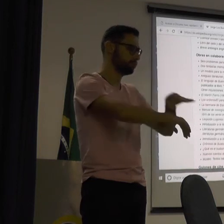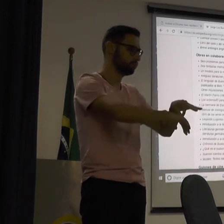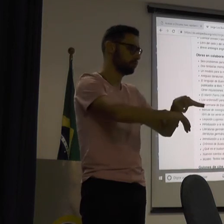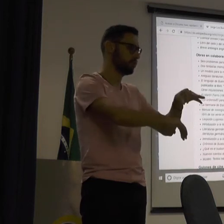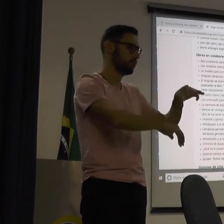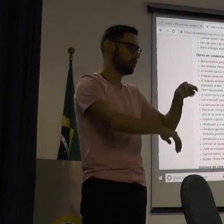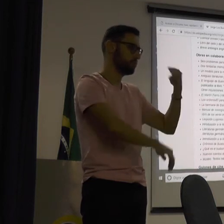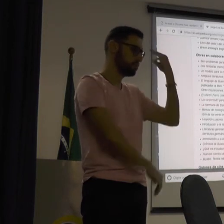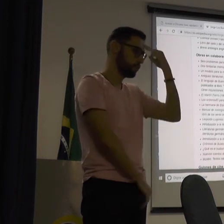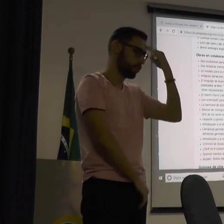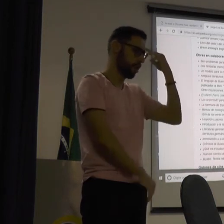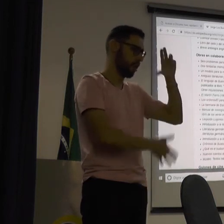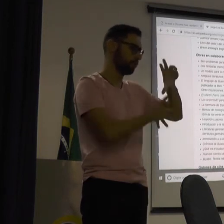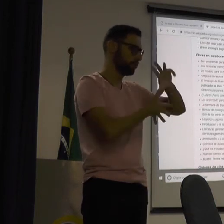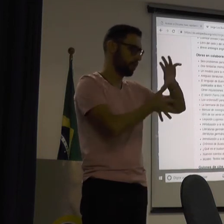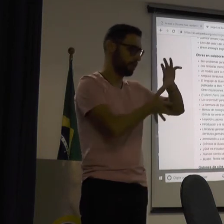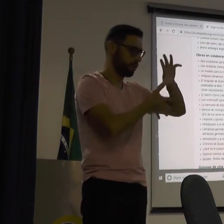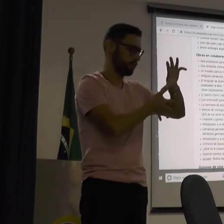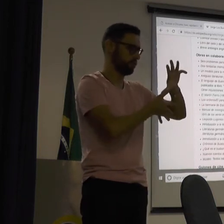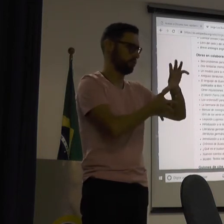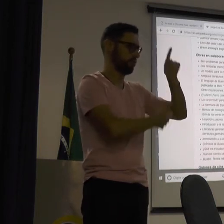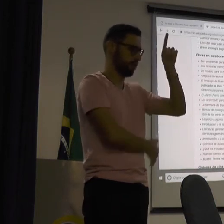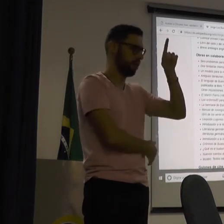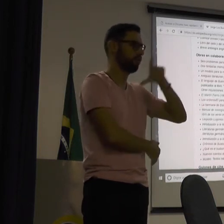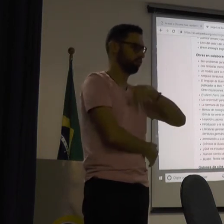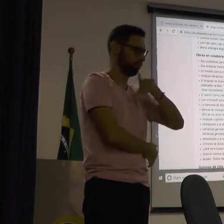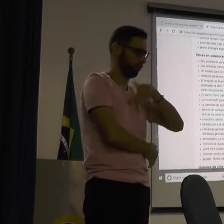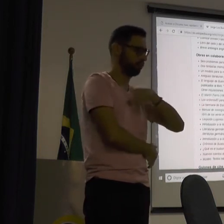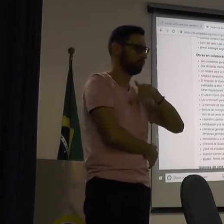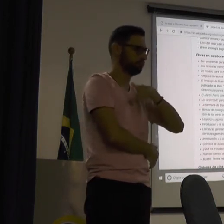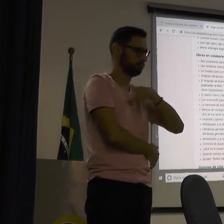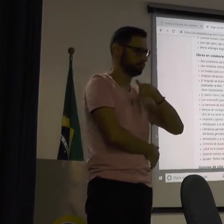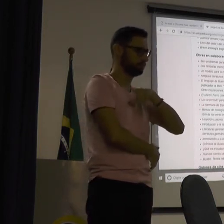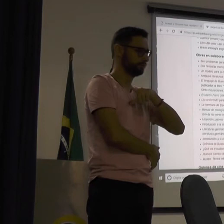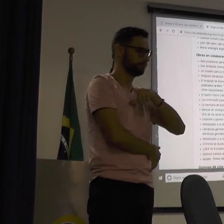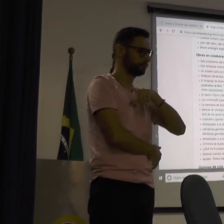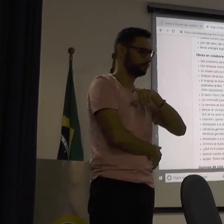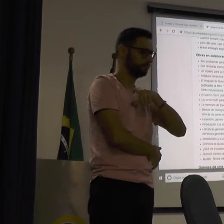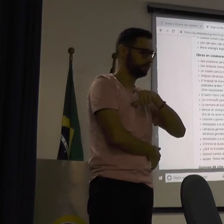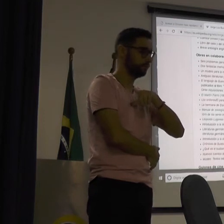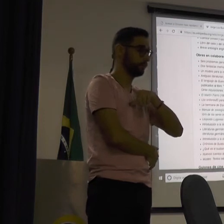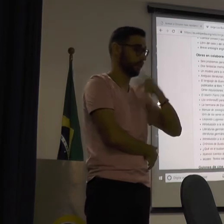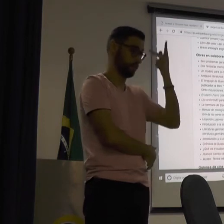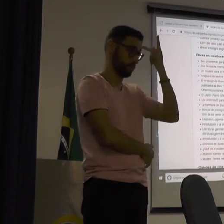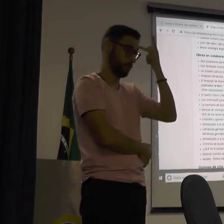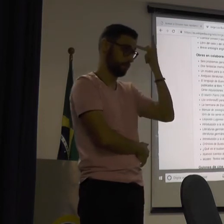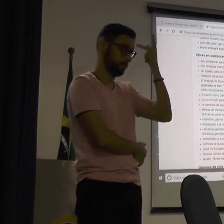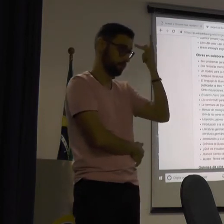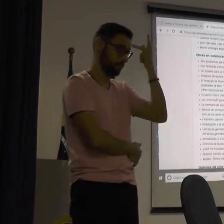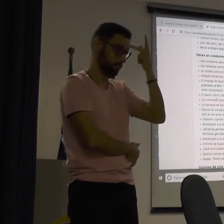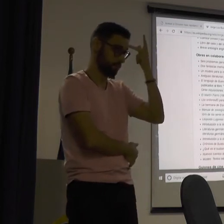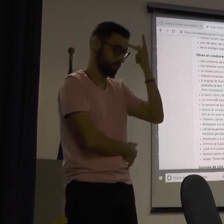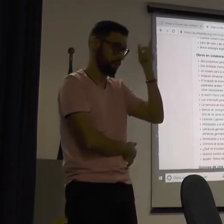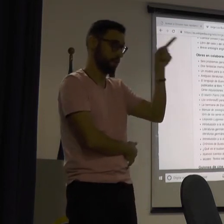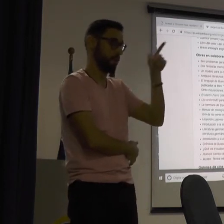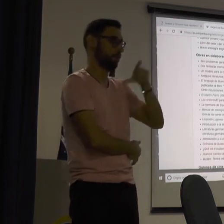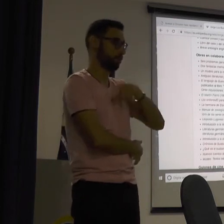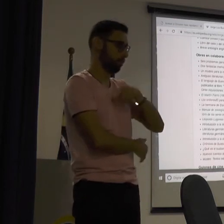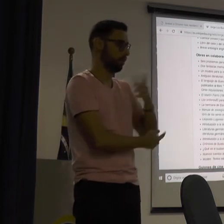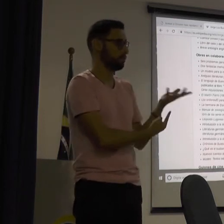Memorial da América Latina tem uma coleçãozinha maravilhosa, né? Numa delas, eles vendem baratíssimo, é